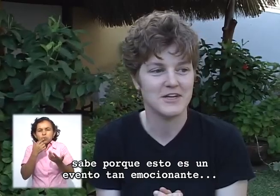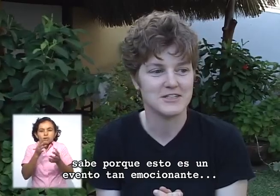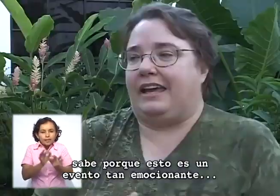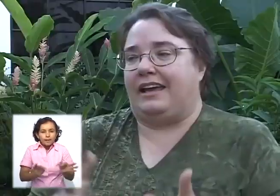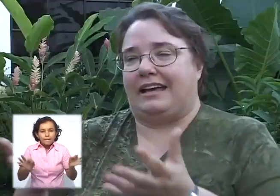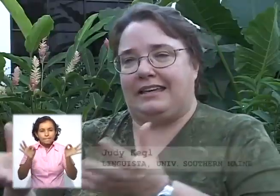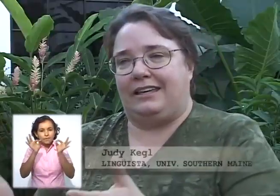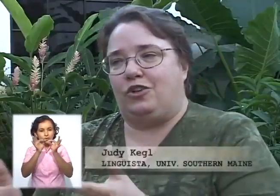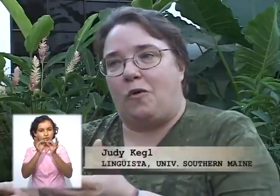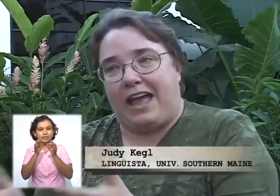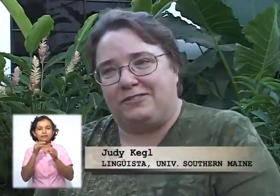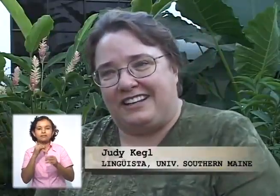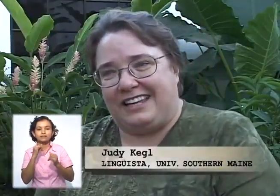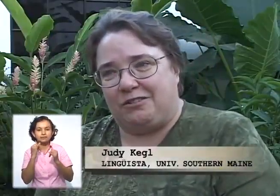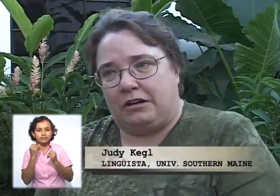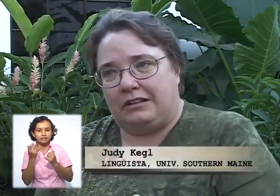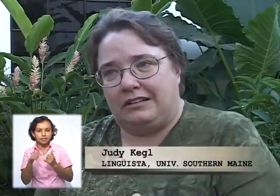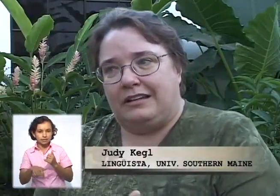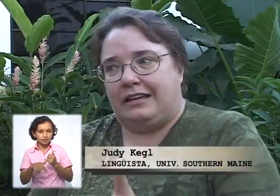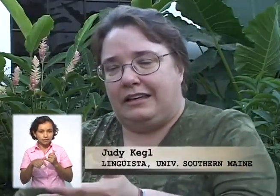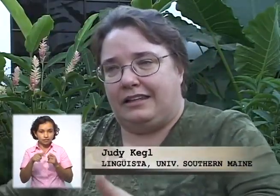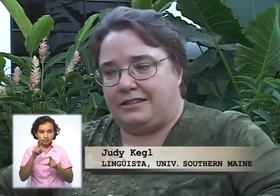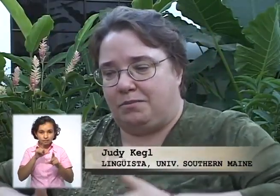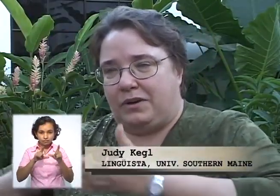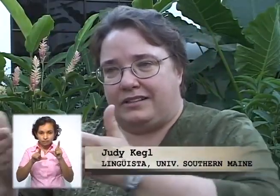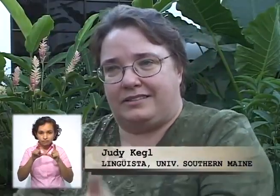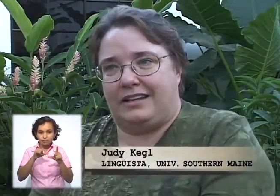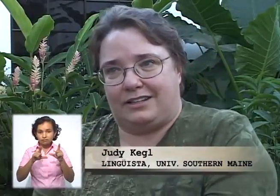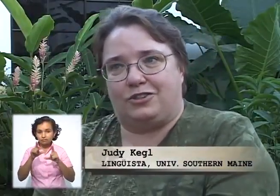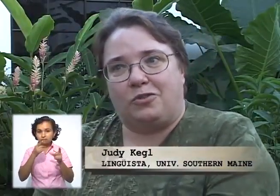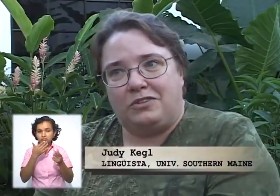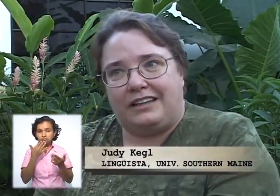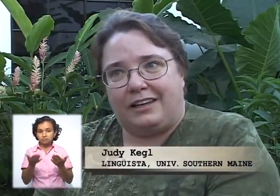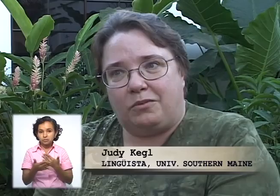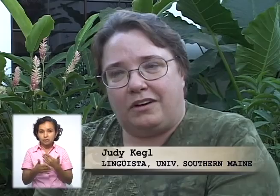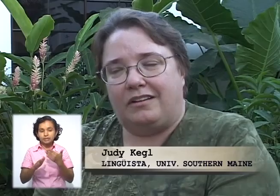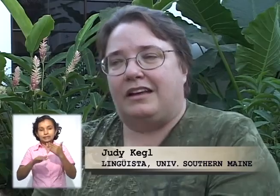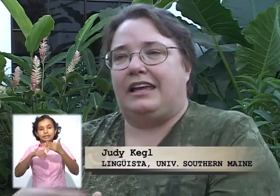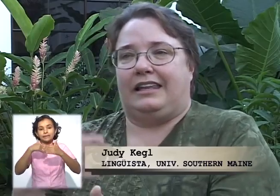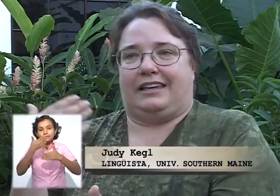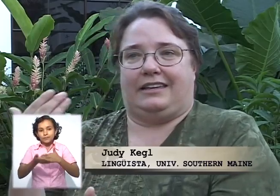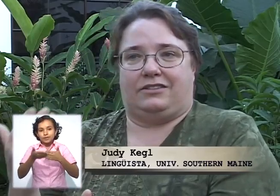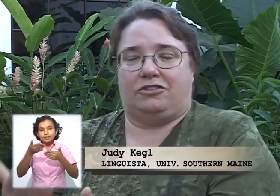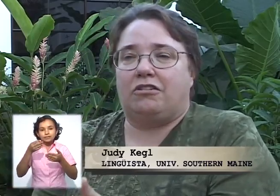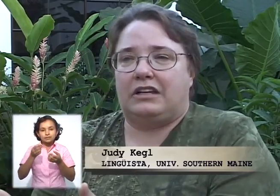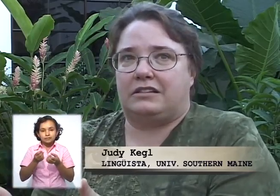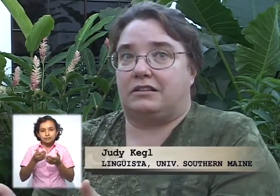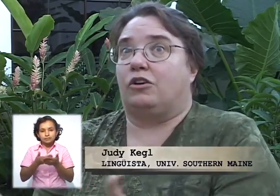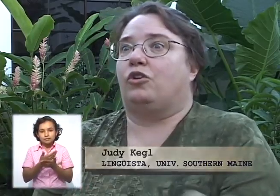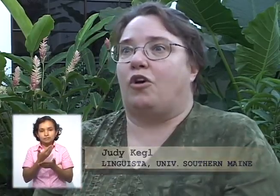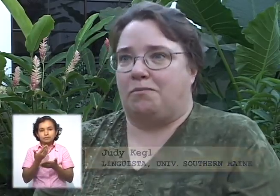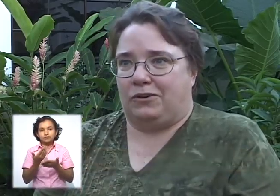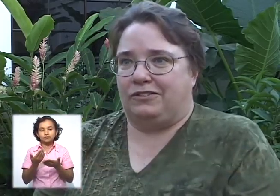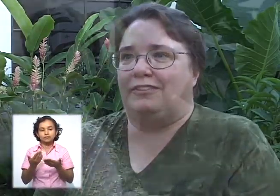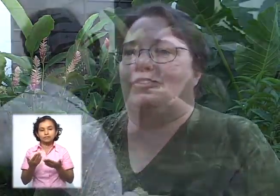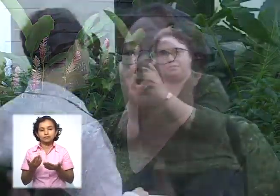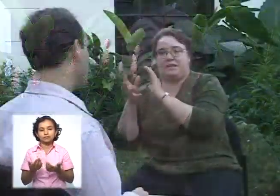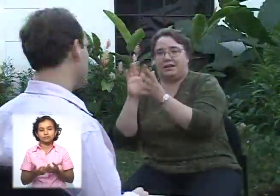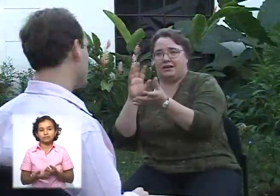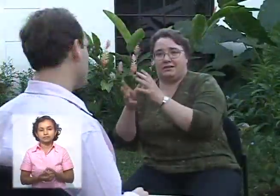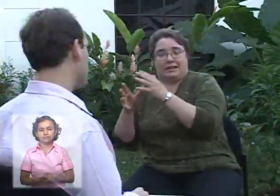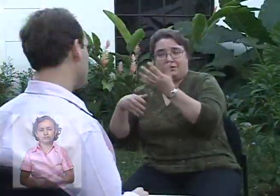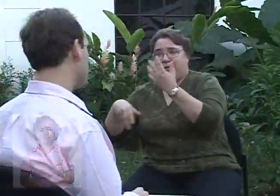emocionante. Aquí no hay una lengua y después se nació una lengua y la cuestión es cómo.